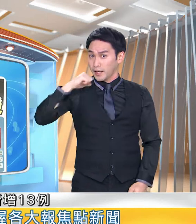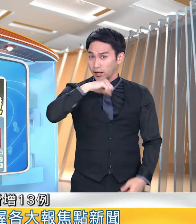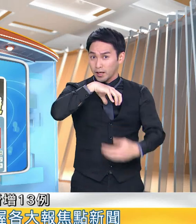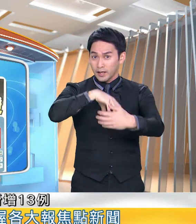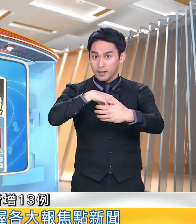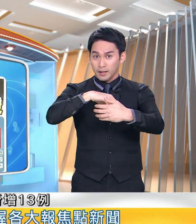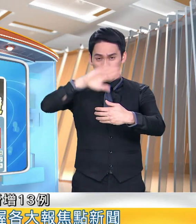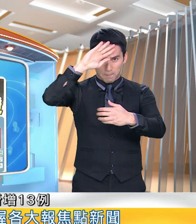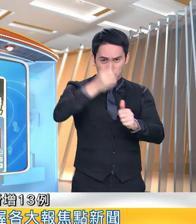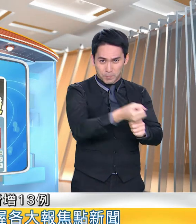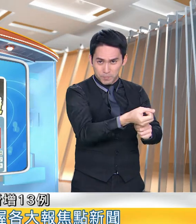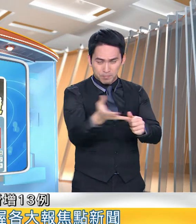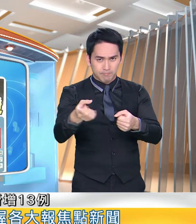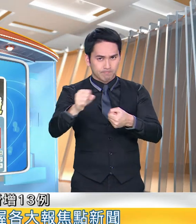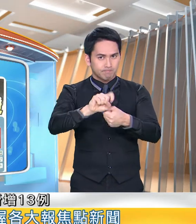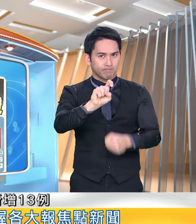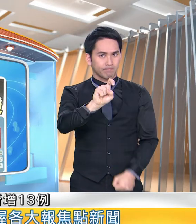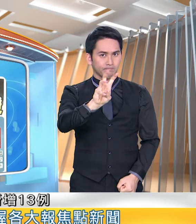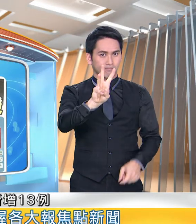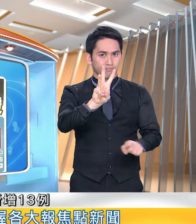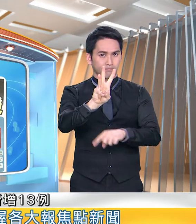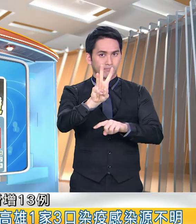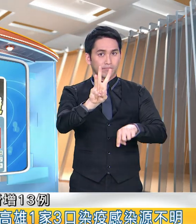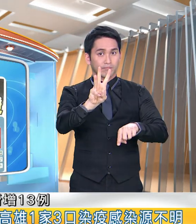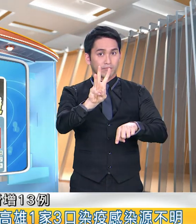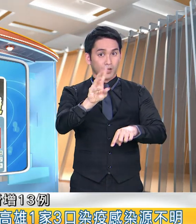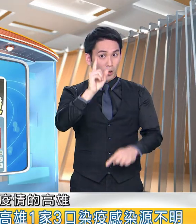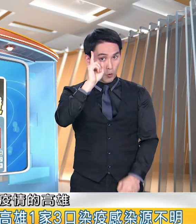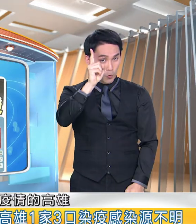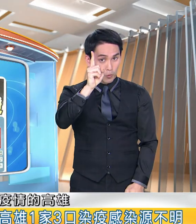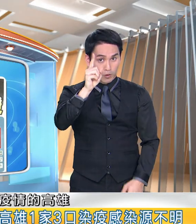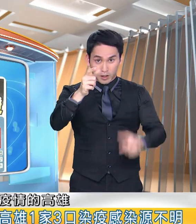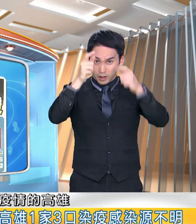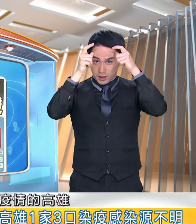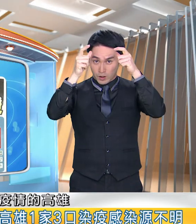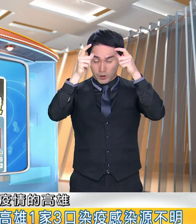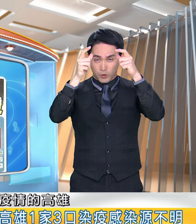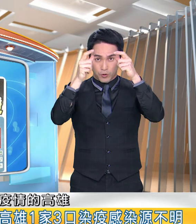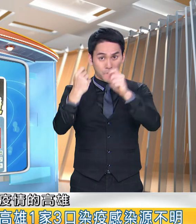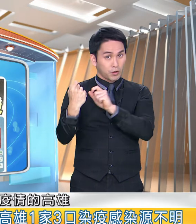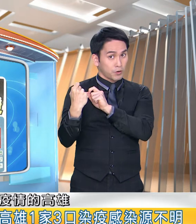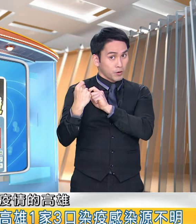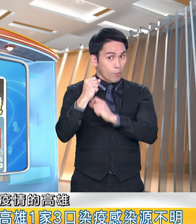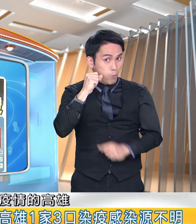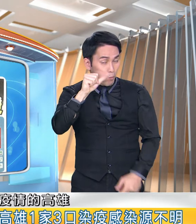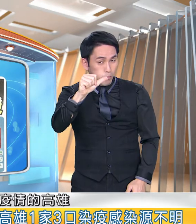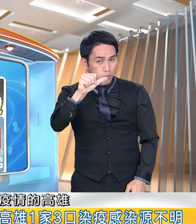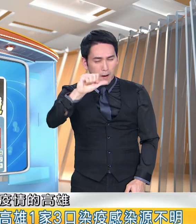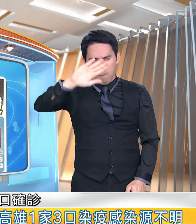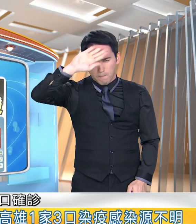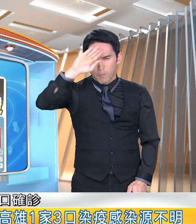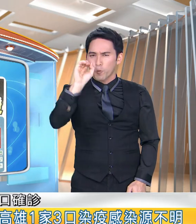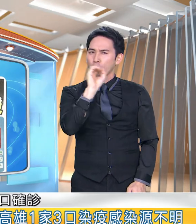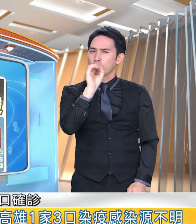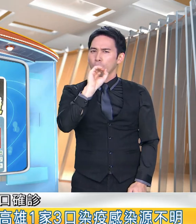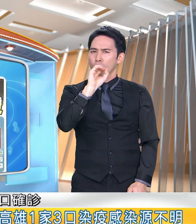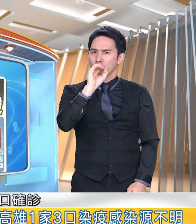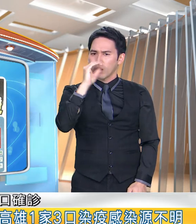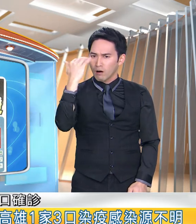昨天本土确诊新增了13例，而将近五个月没有疫情的高雄，首度爆出一家三口确